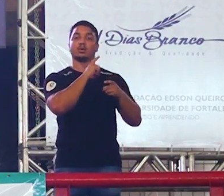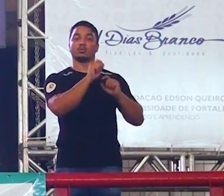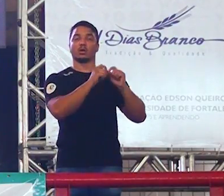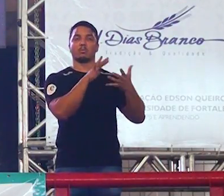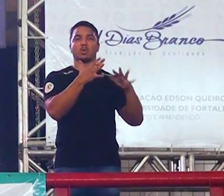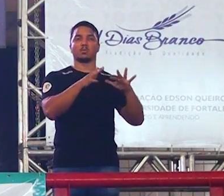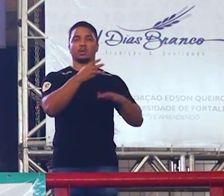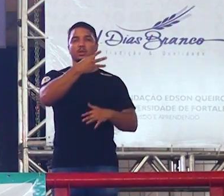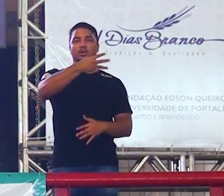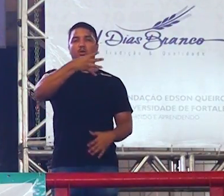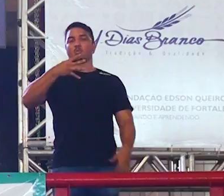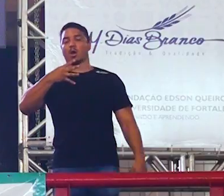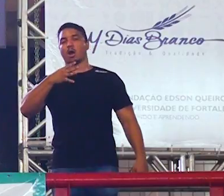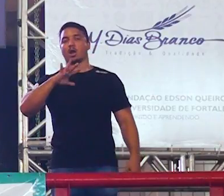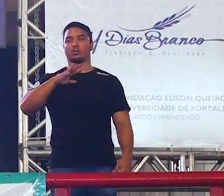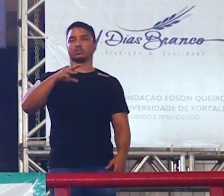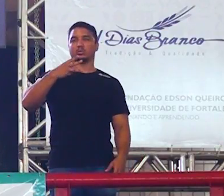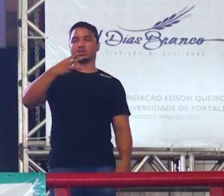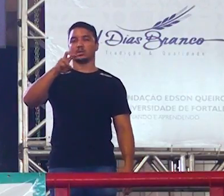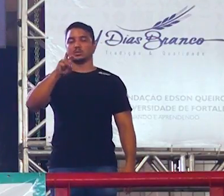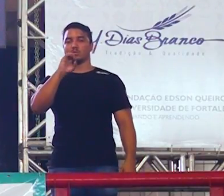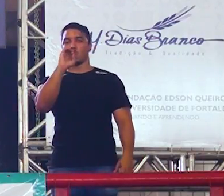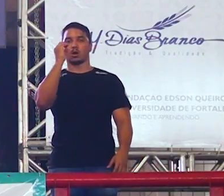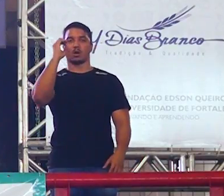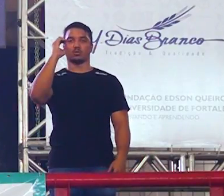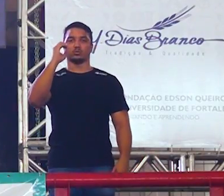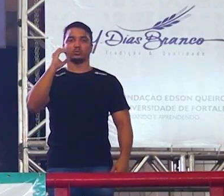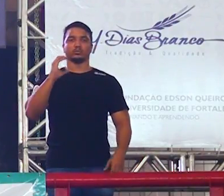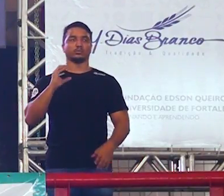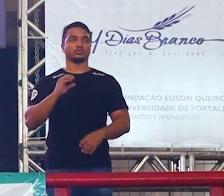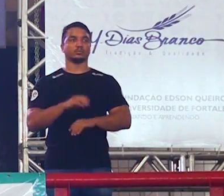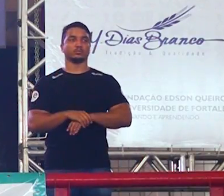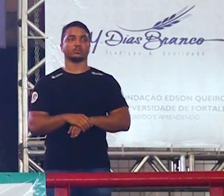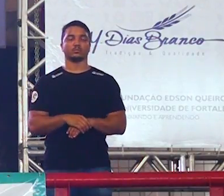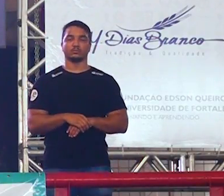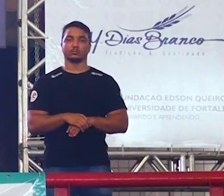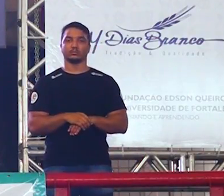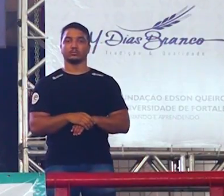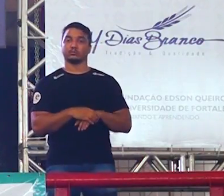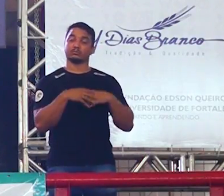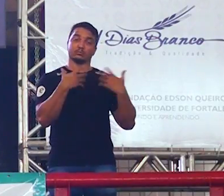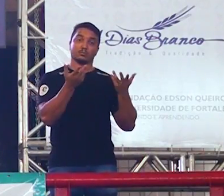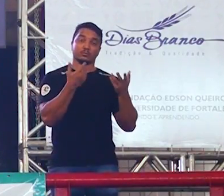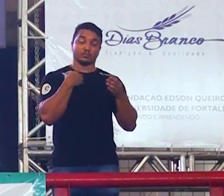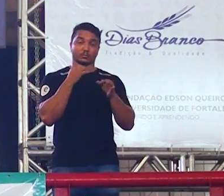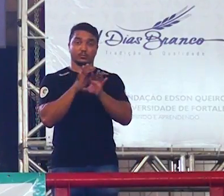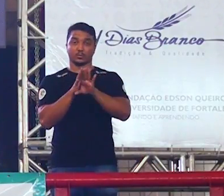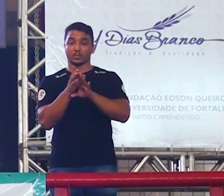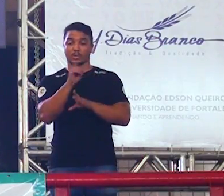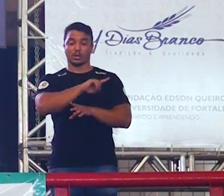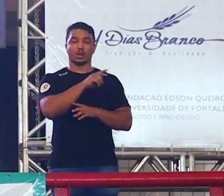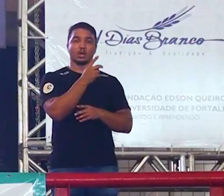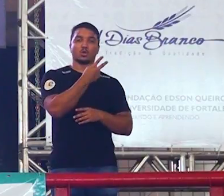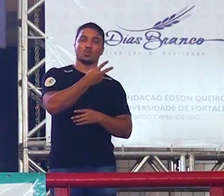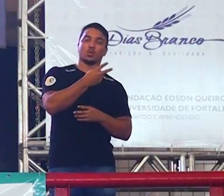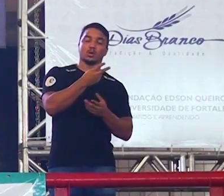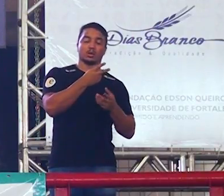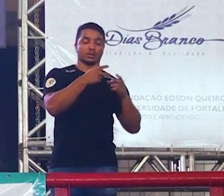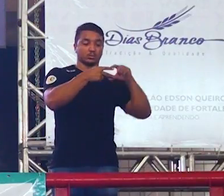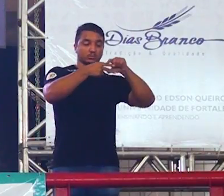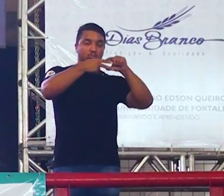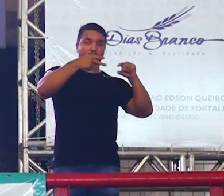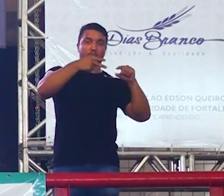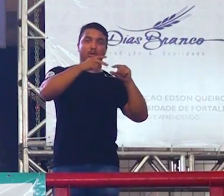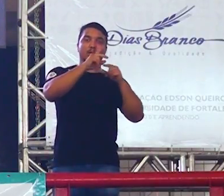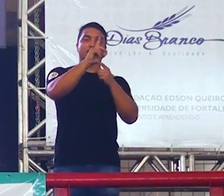por volta de 34, 35 graus. Depois nós temos quem? Os ductos deferentes, como falei